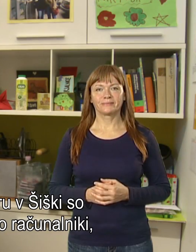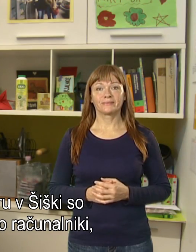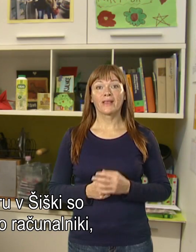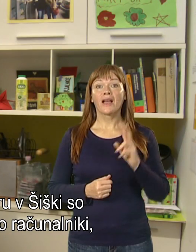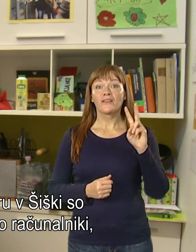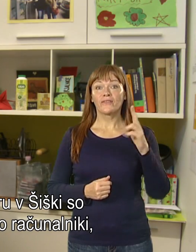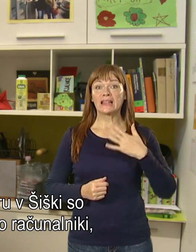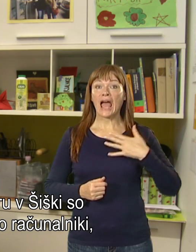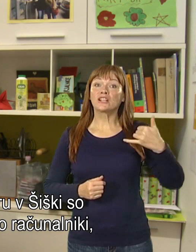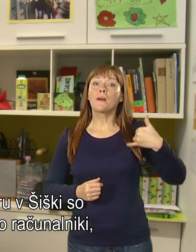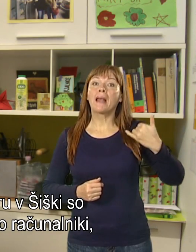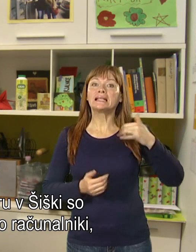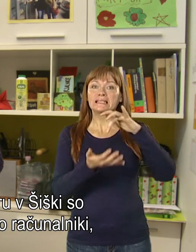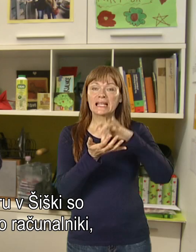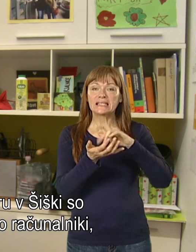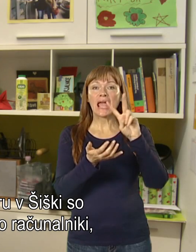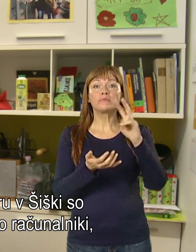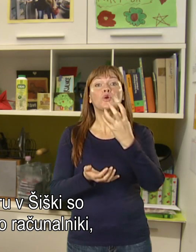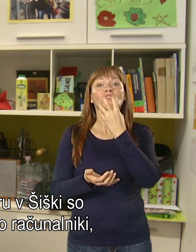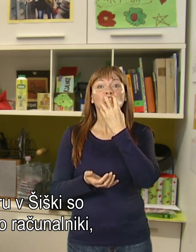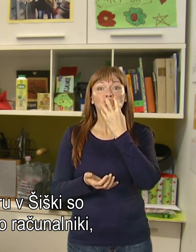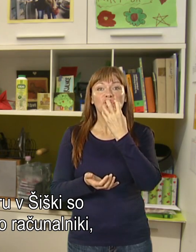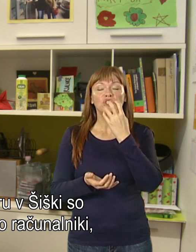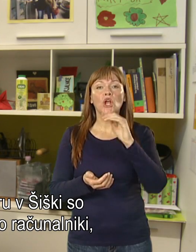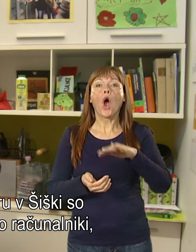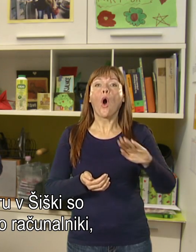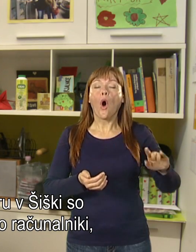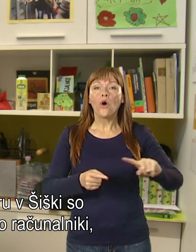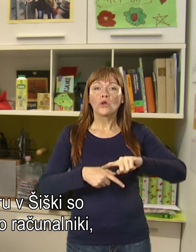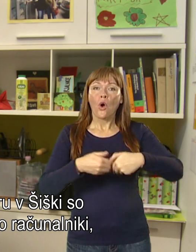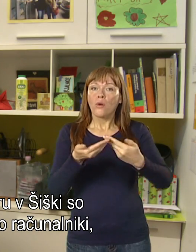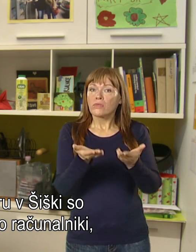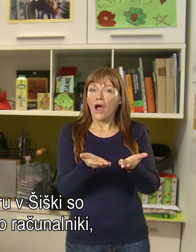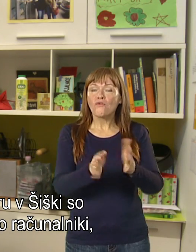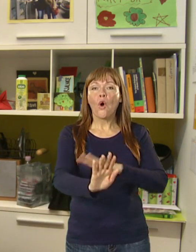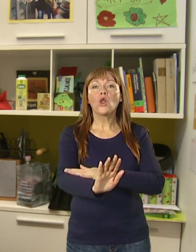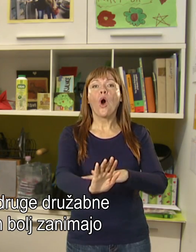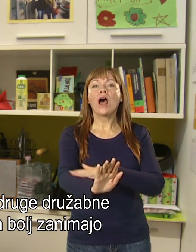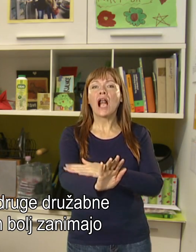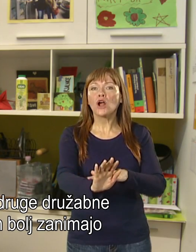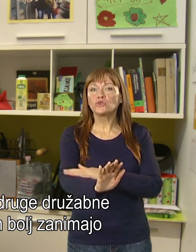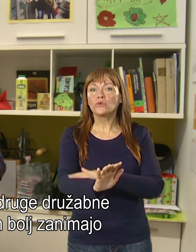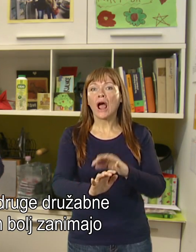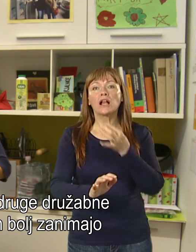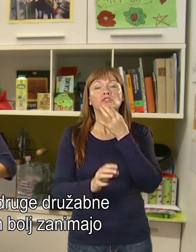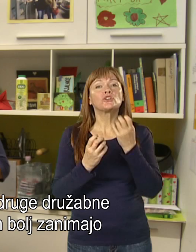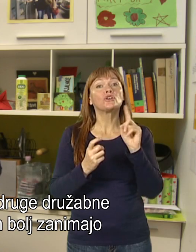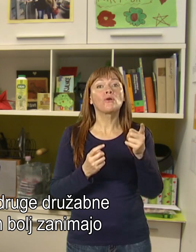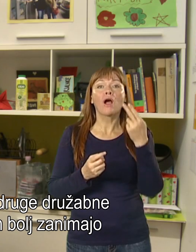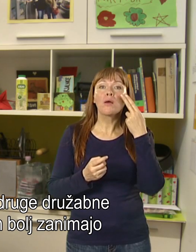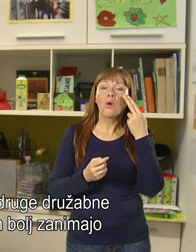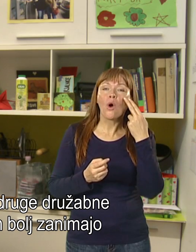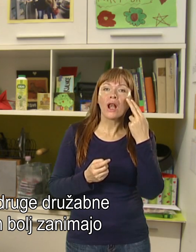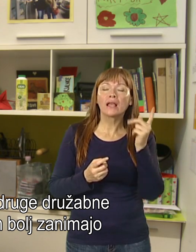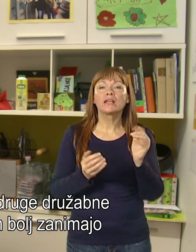V našem mladinskem centru v Šiški so otrokom na voljo računalniki, če si želijo kaj pogledati,